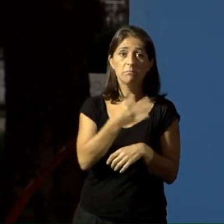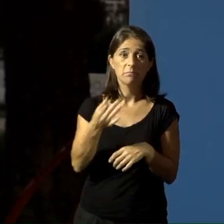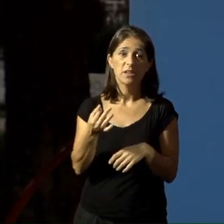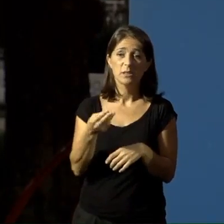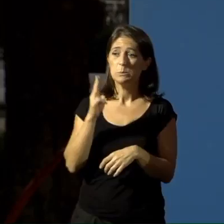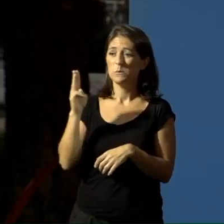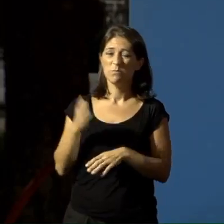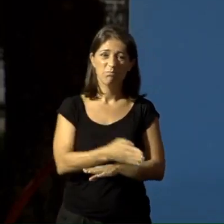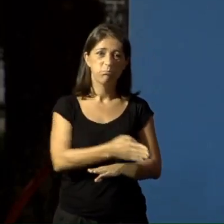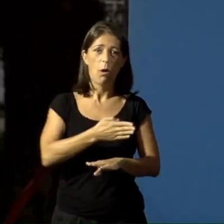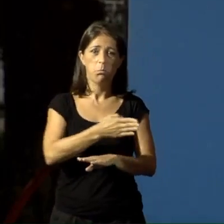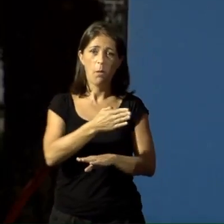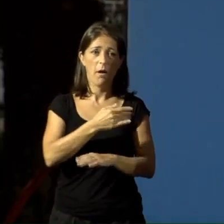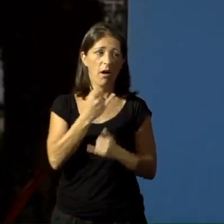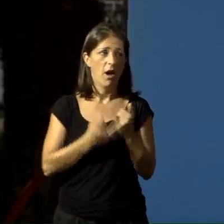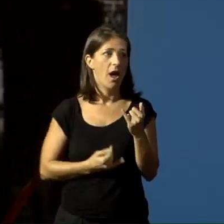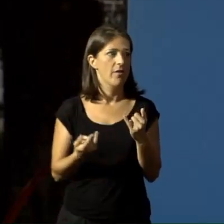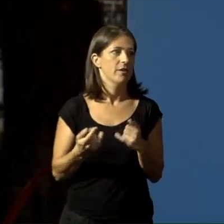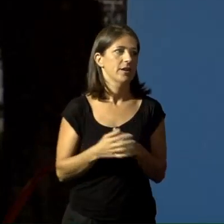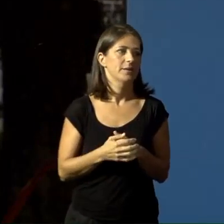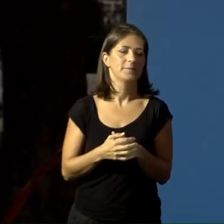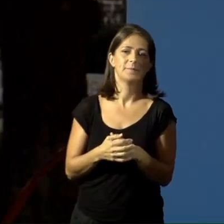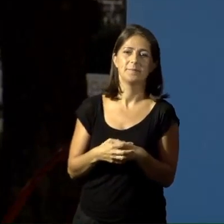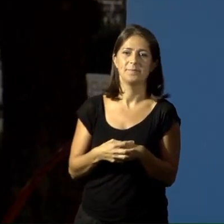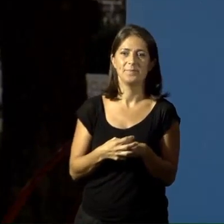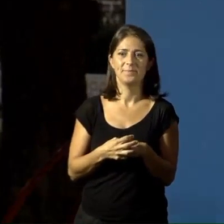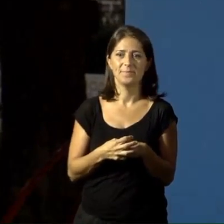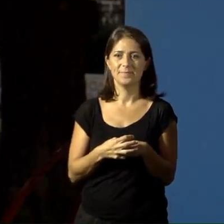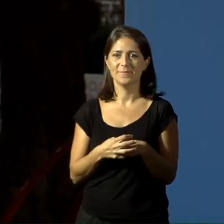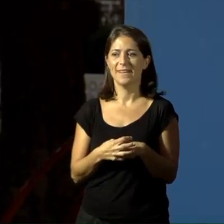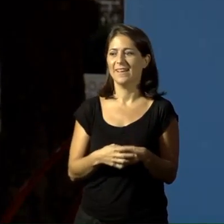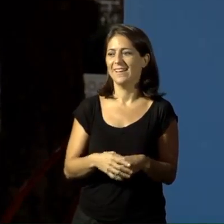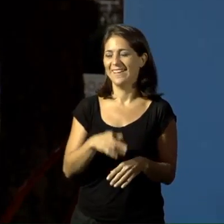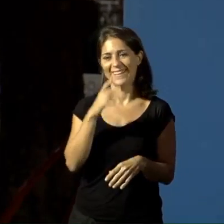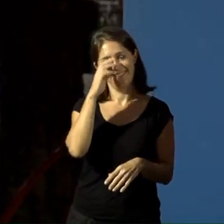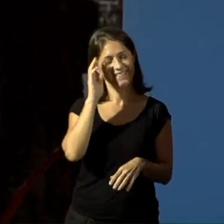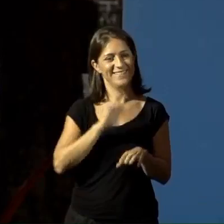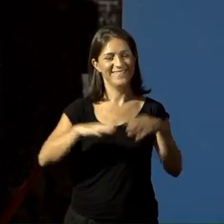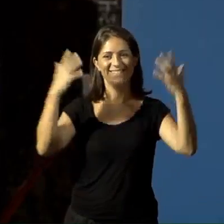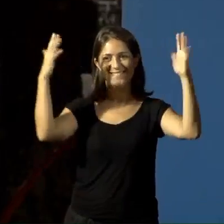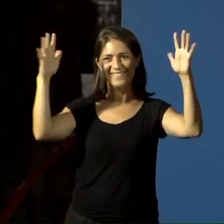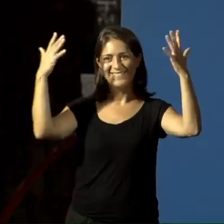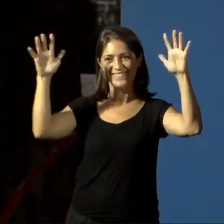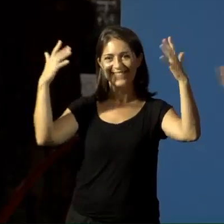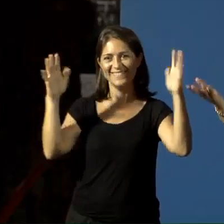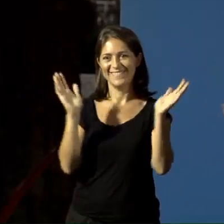polo PP a un abandono inexplicable, injustificable. Grazas.